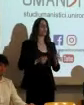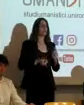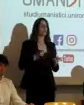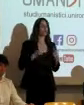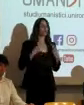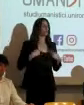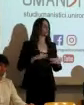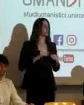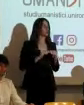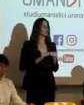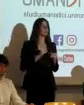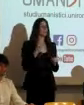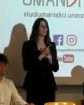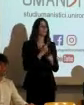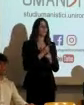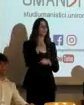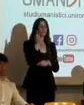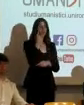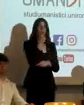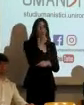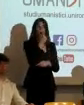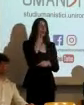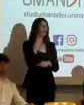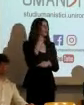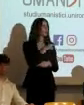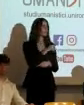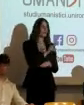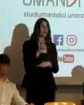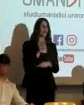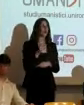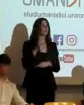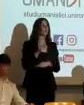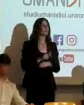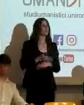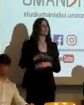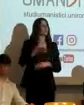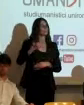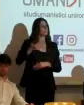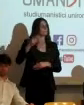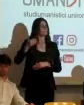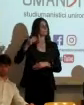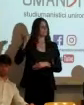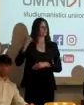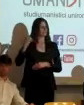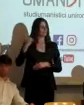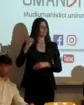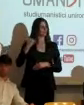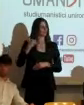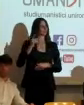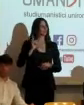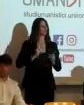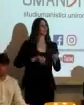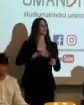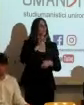come si approcciavano allo stesso territorio nelle varie epoche che noi studiamo.